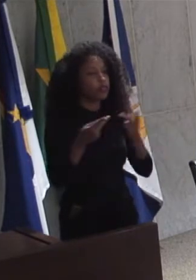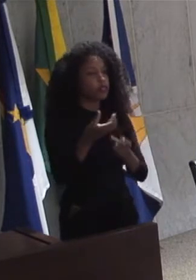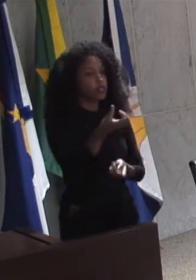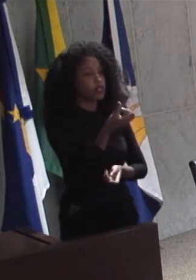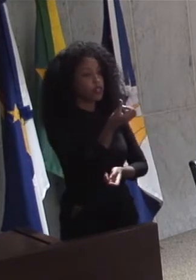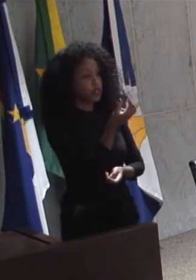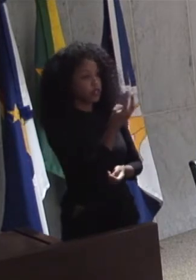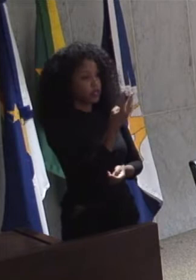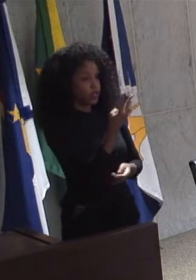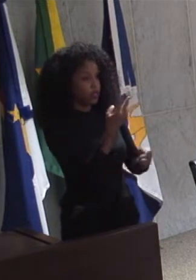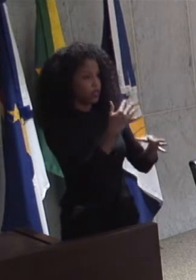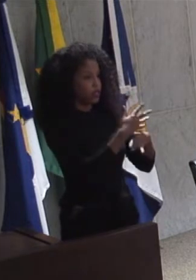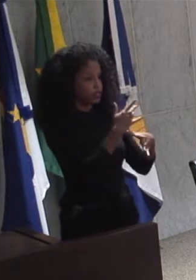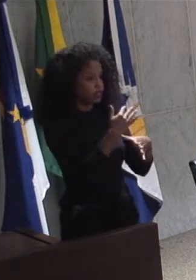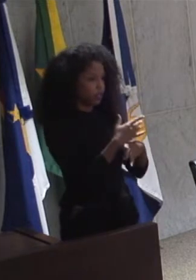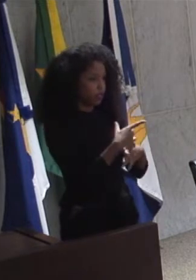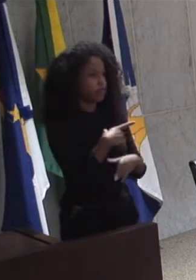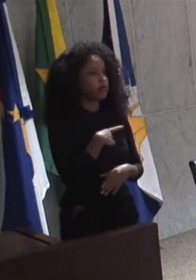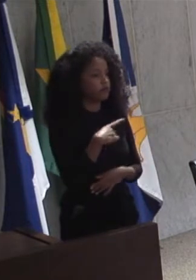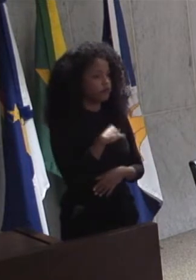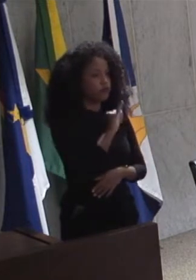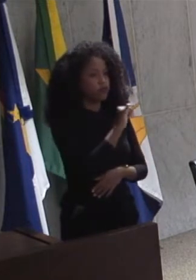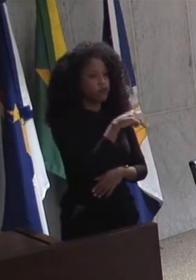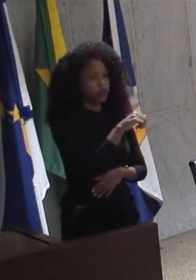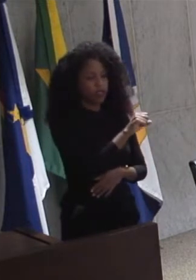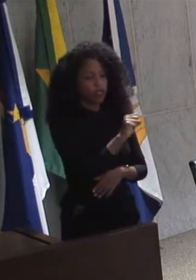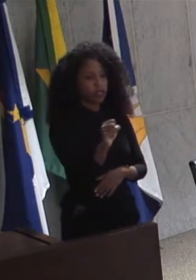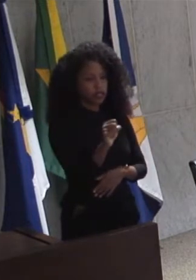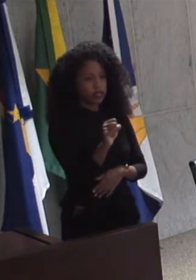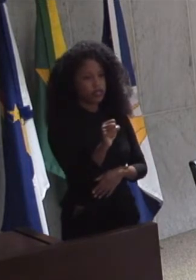63 cidades onde tem o INSS, com exceção